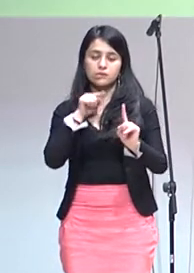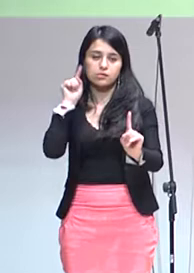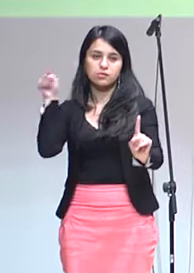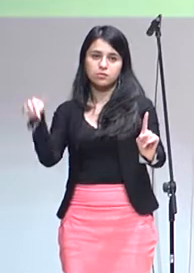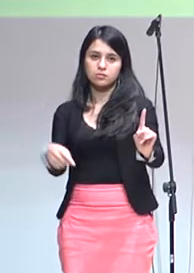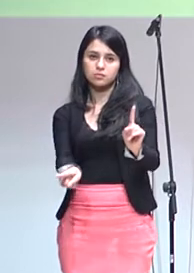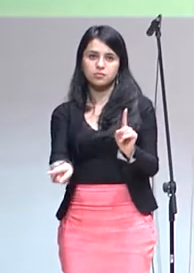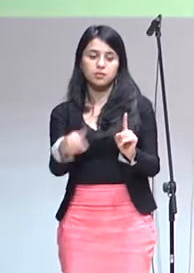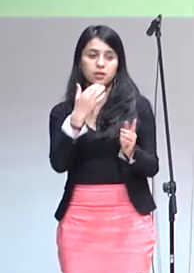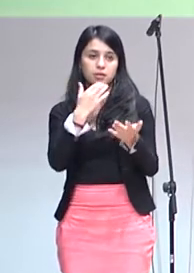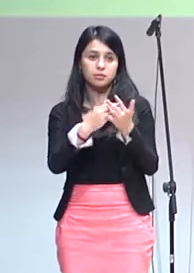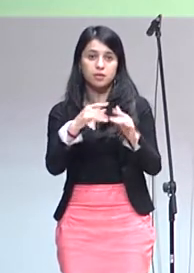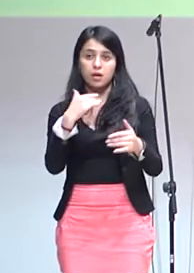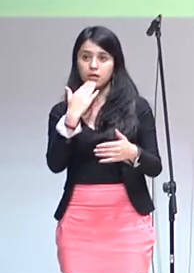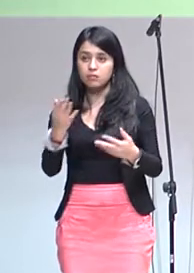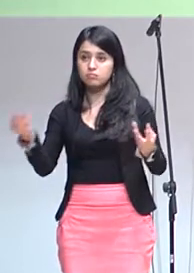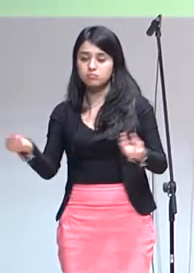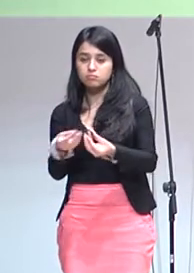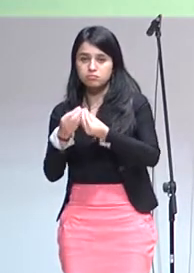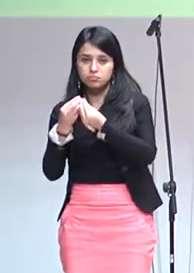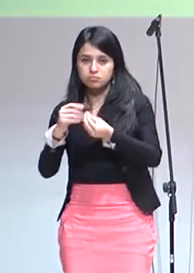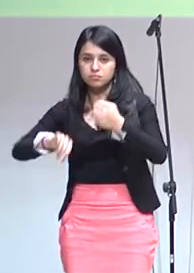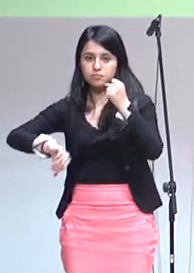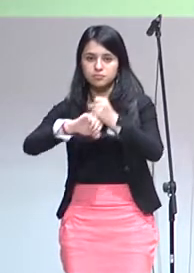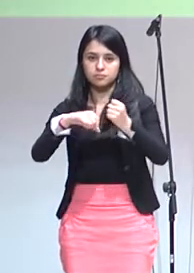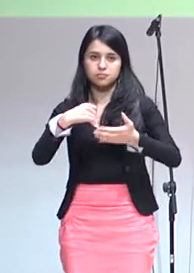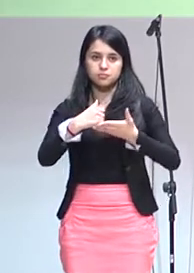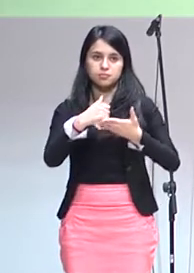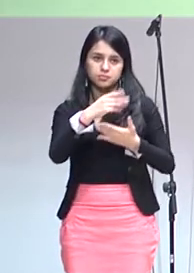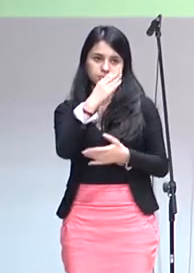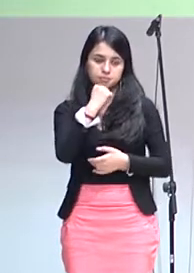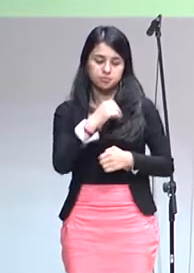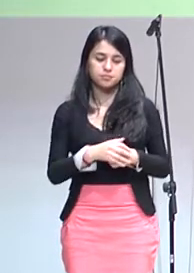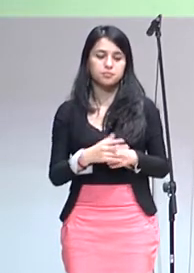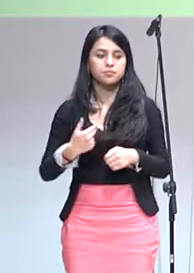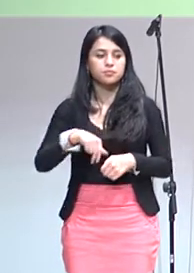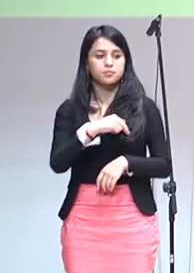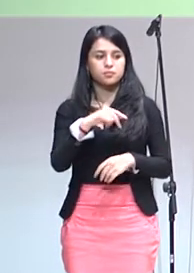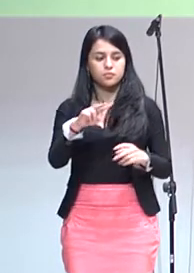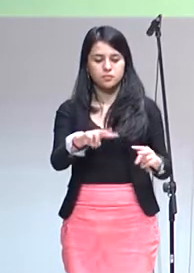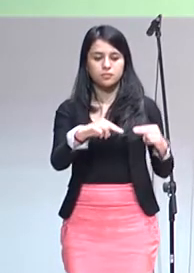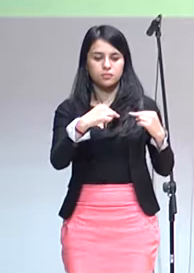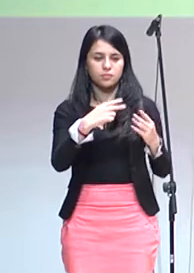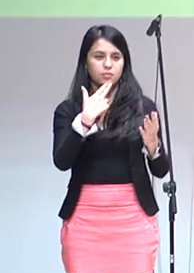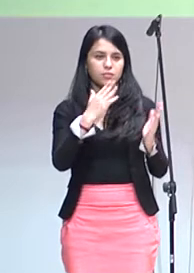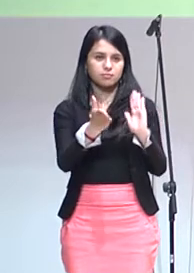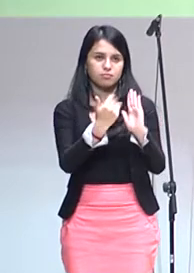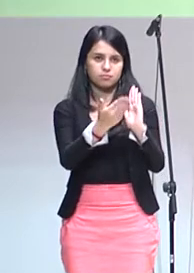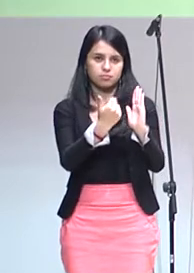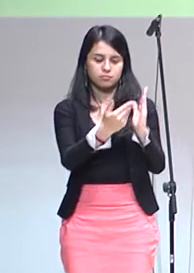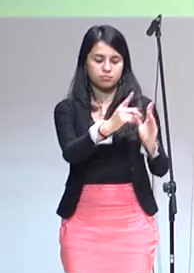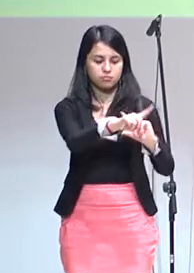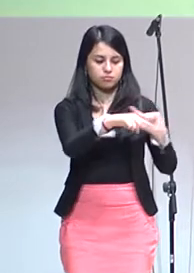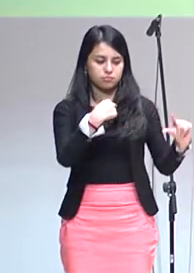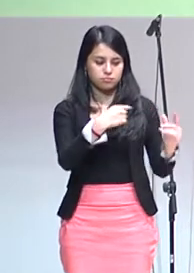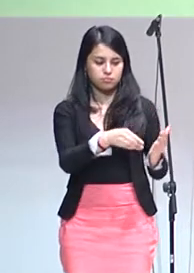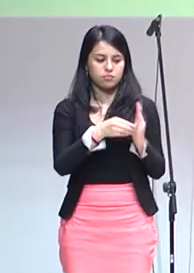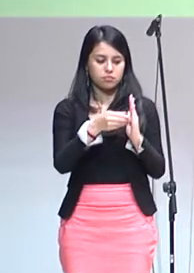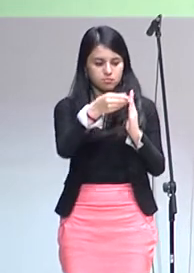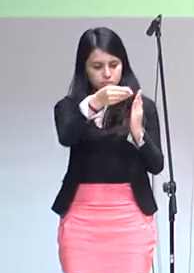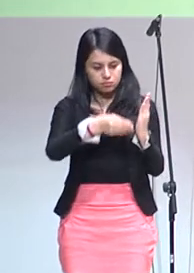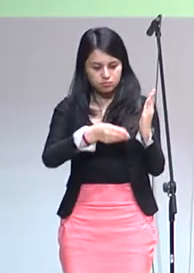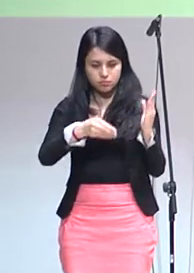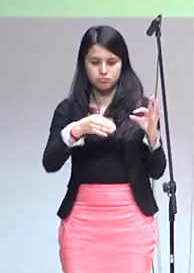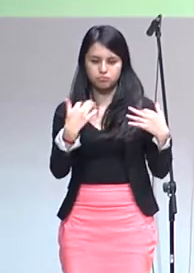no habían elementos para trabajarlos. Y miramos de que nos mandaron unas cartillas muy bien elaboradas, muy